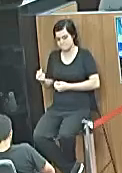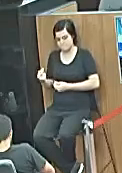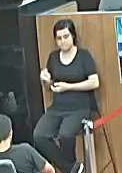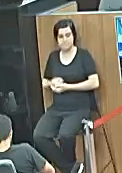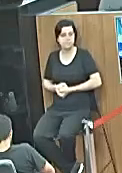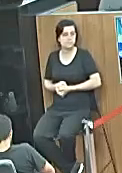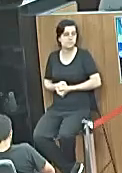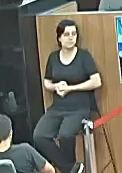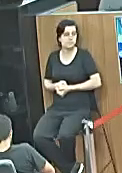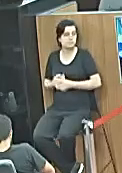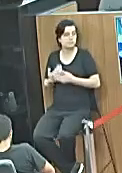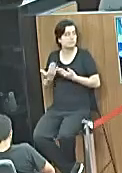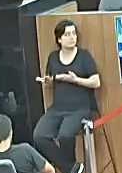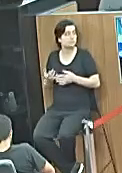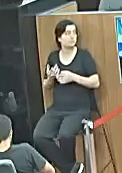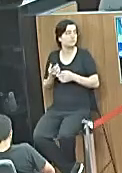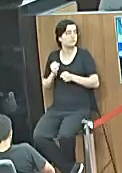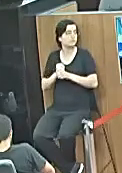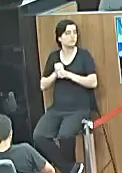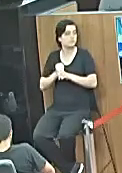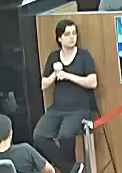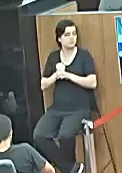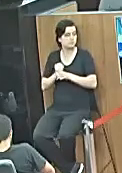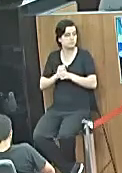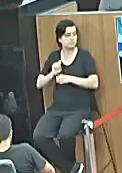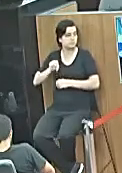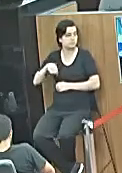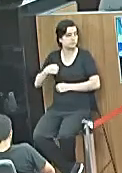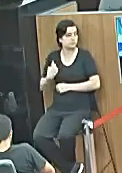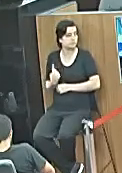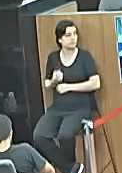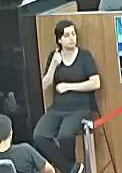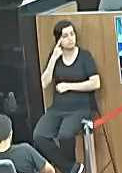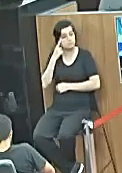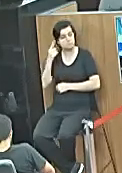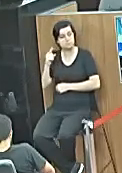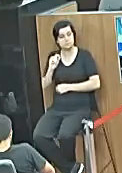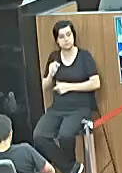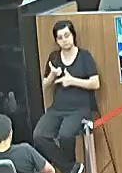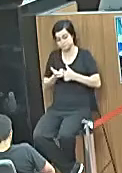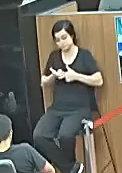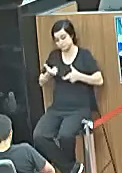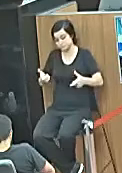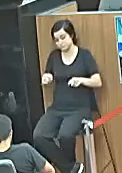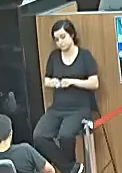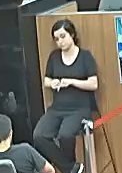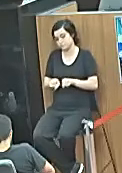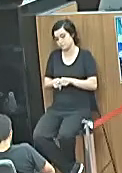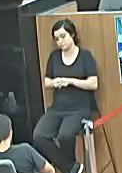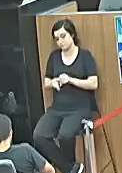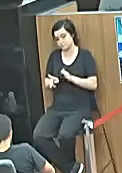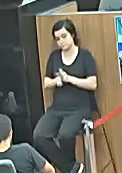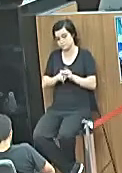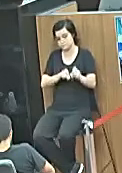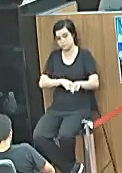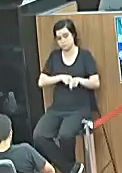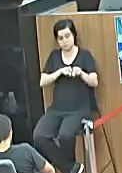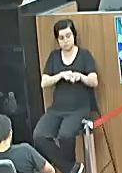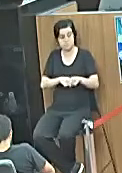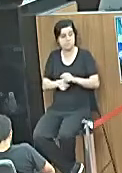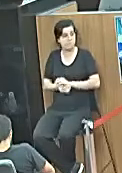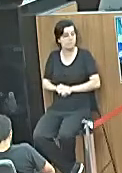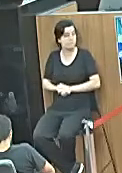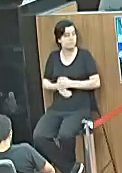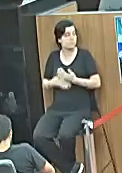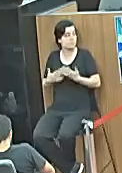pros outros anos de vigência do pt age a idéia é expandir também para o interior e